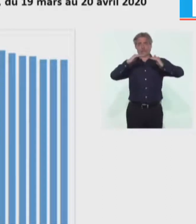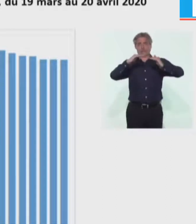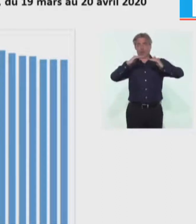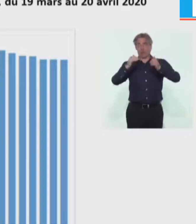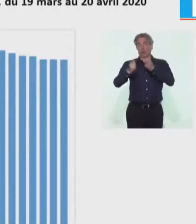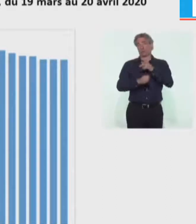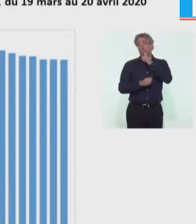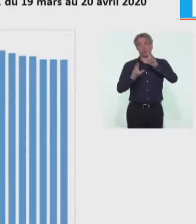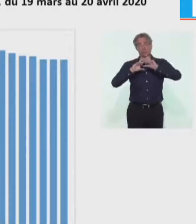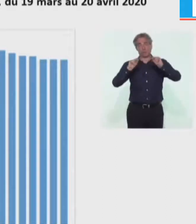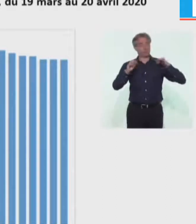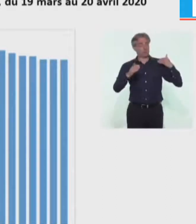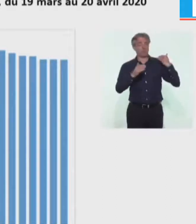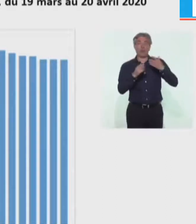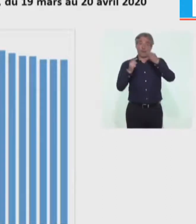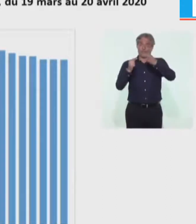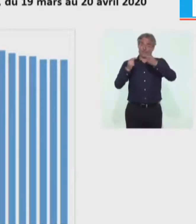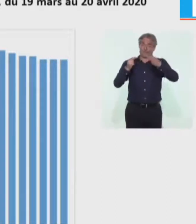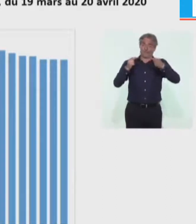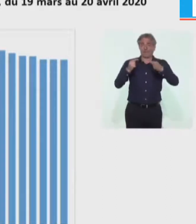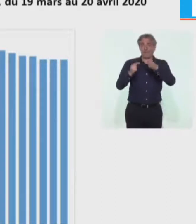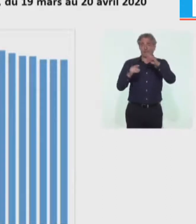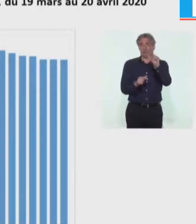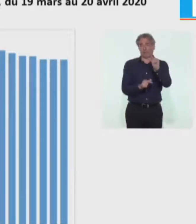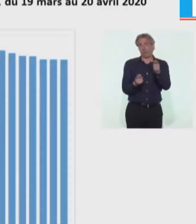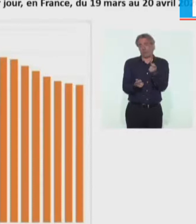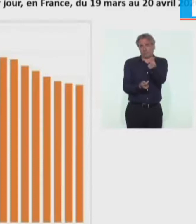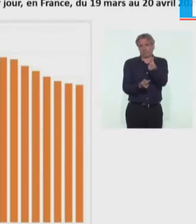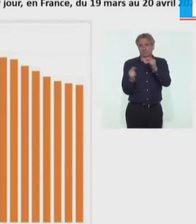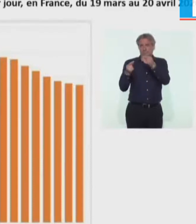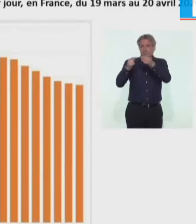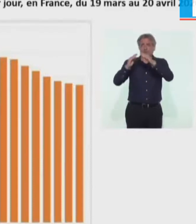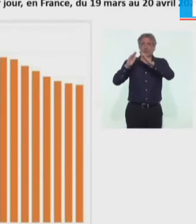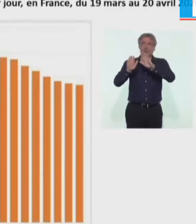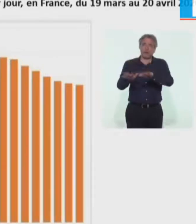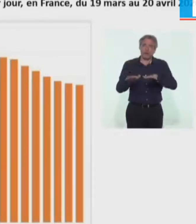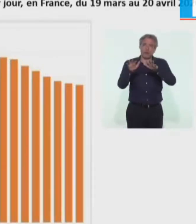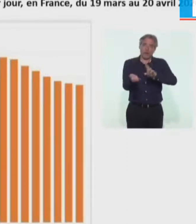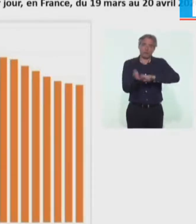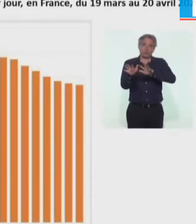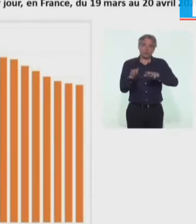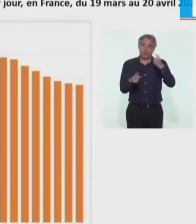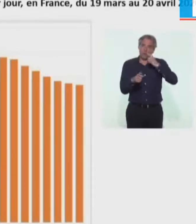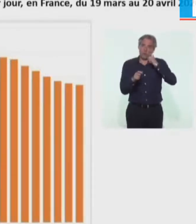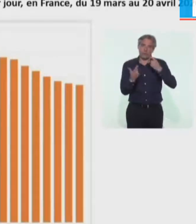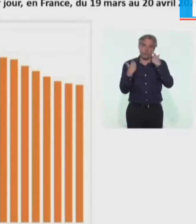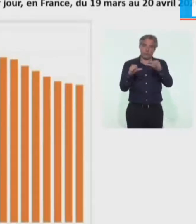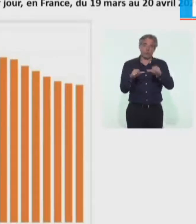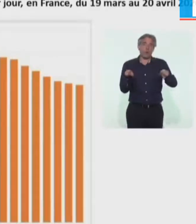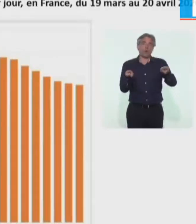depuis plusieurs jours. Il y a une baisse, mais cette baisse est très faible et la décrue est très lente. Vous le voyez aussi sur